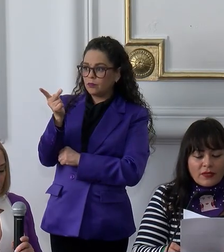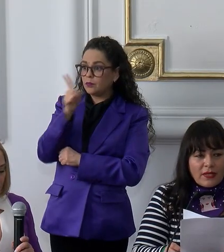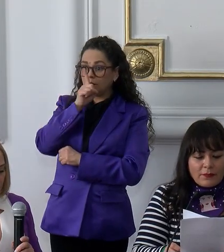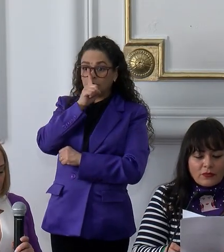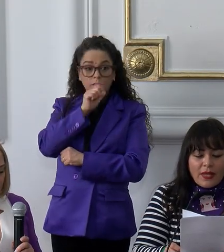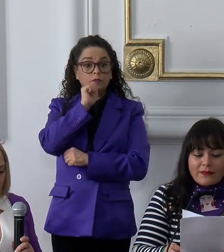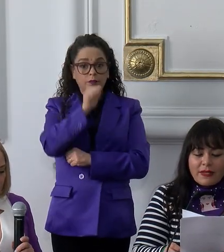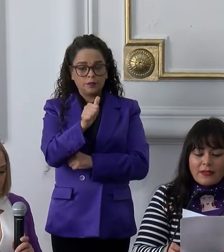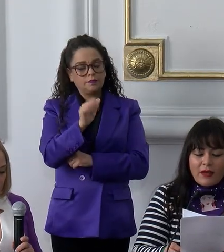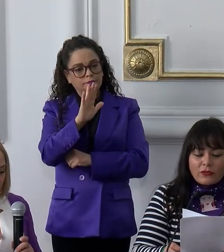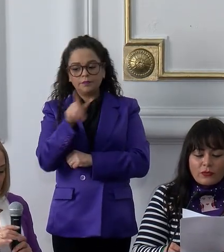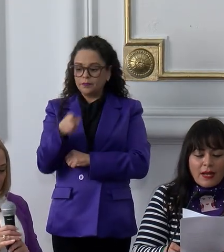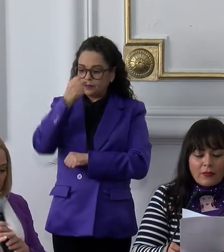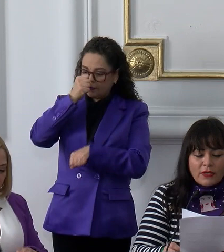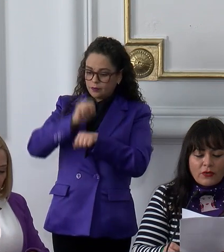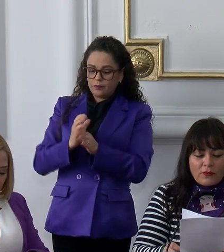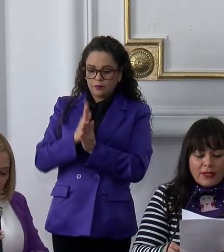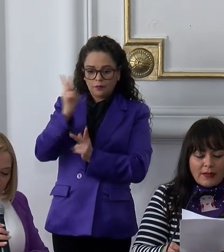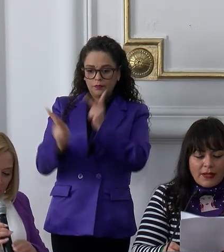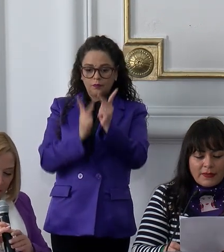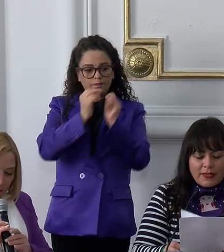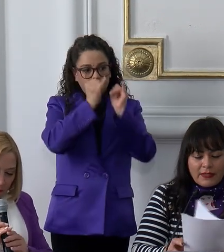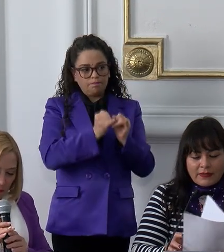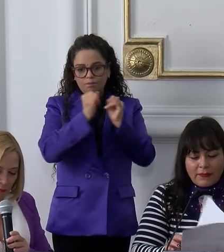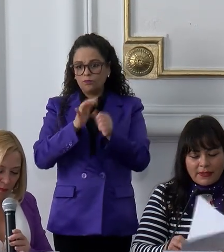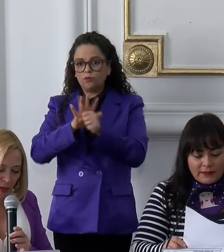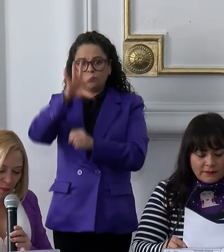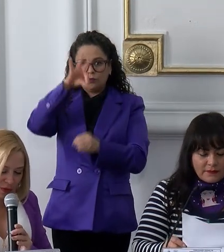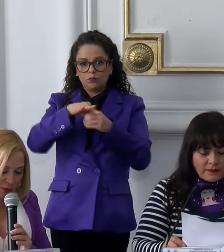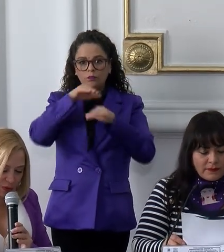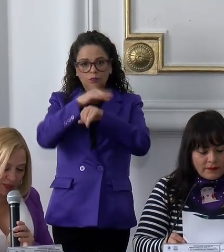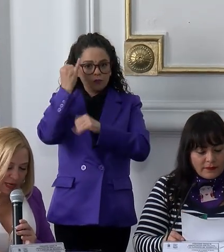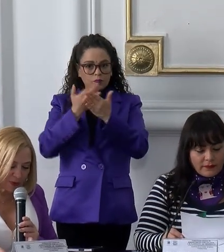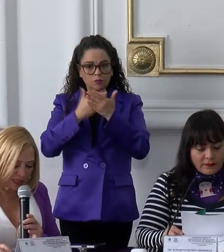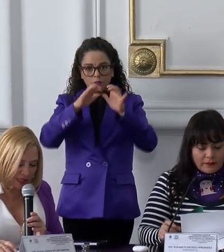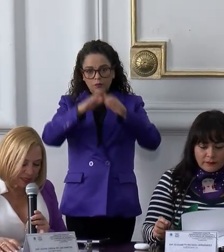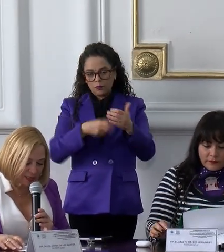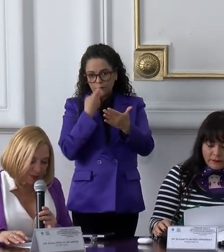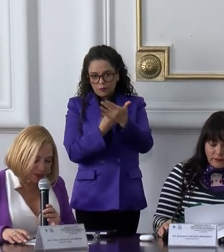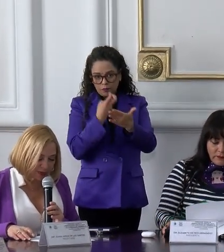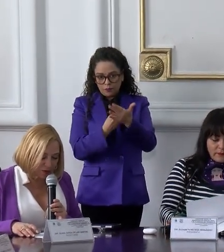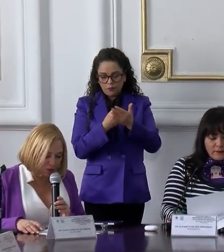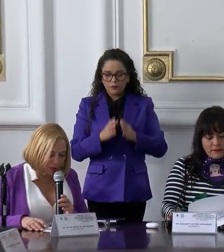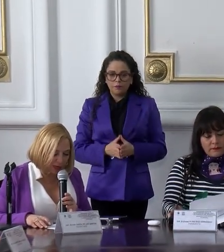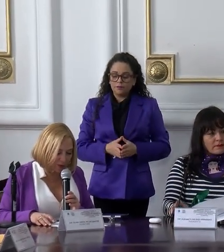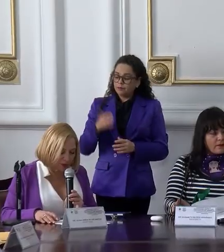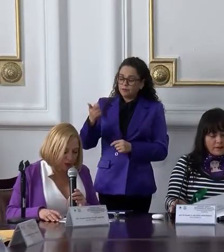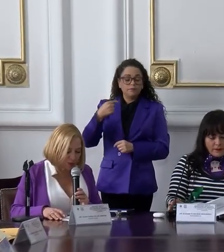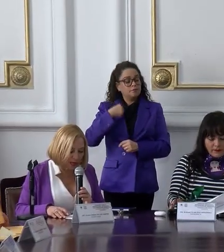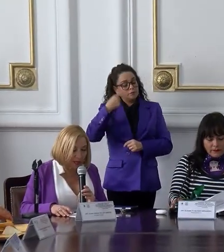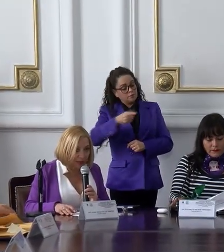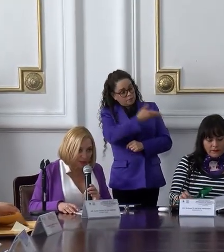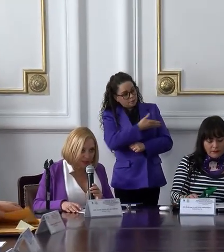siendo así, procede la secretaria a consultar la votación nominal del presente dictamen. Por instrucciones de la Presidencia, se procede a consultar la